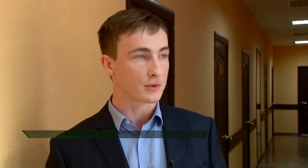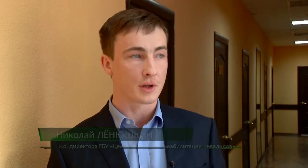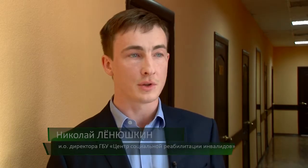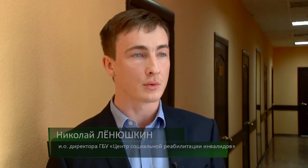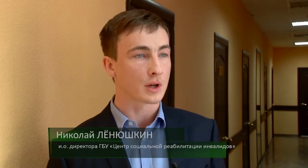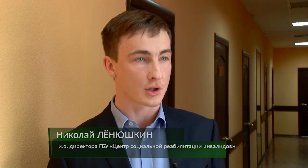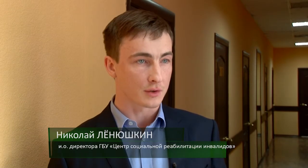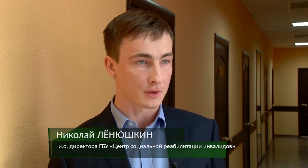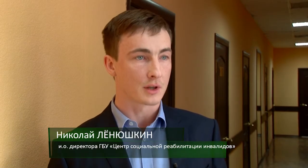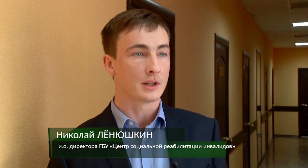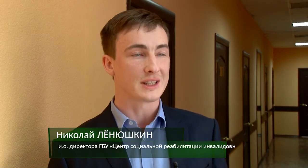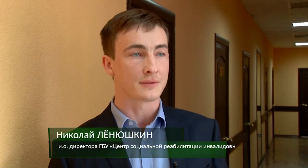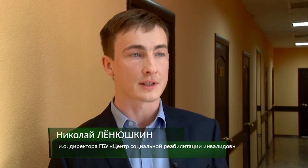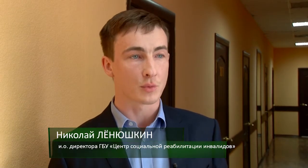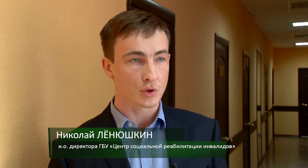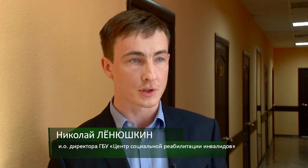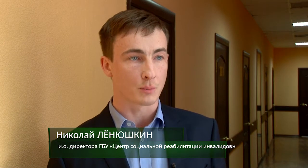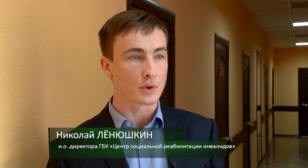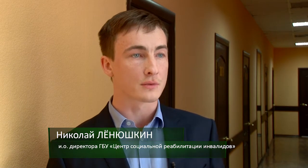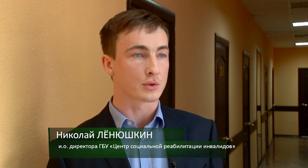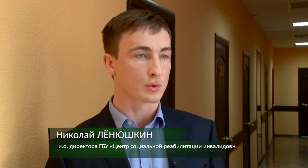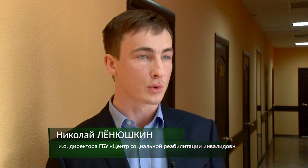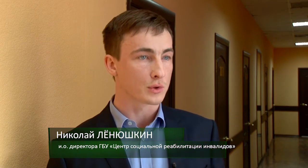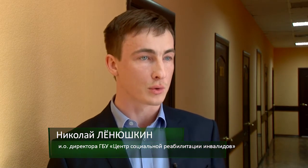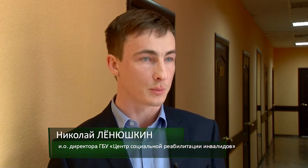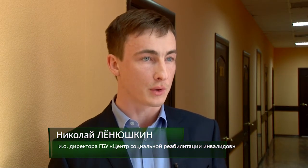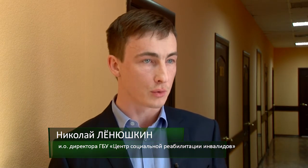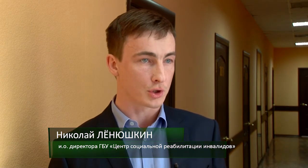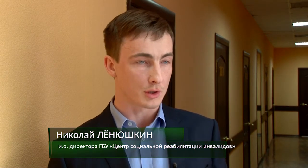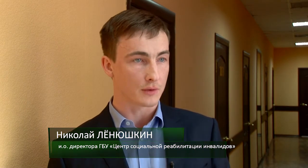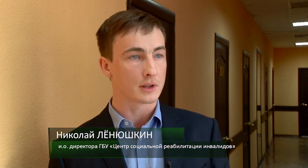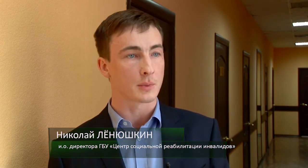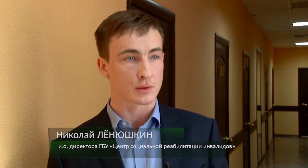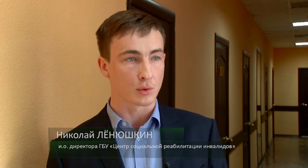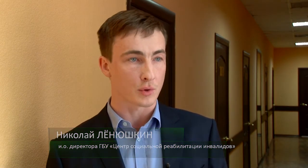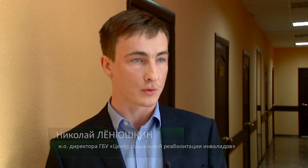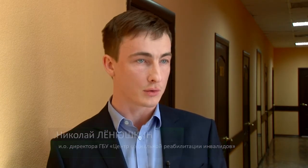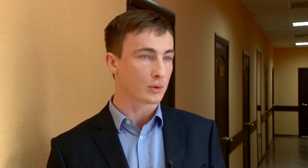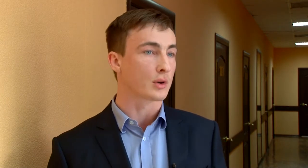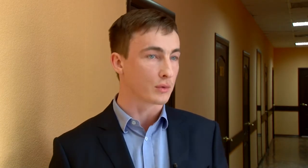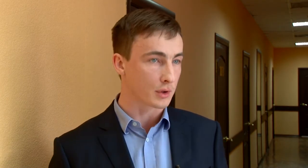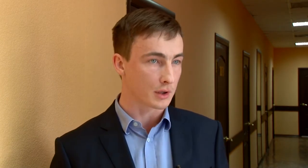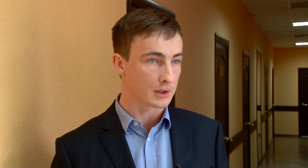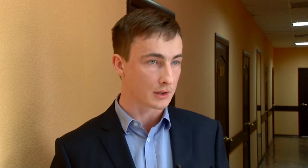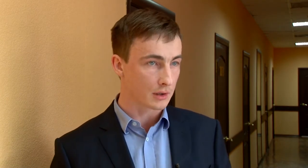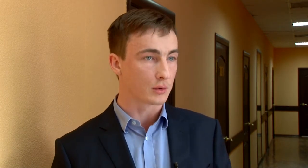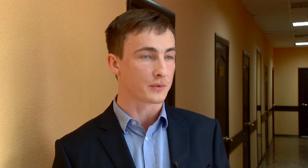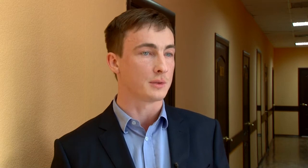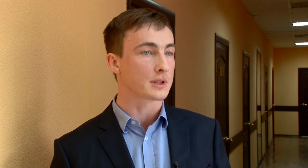время не у каждого есть возможность пользоваться услугами сурдопереводчика. Инвалиды по слуху проживают не только в городе Рязани, но и повсеместно